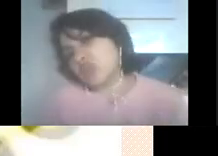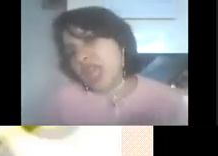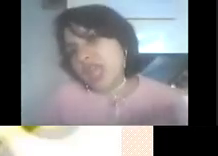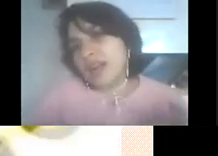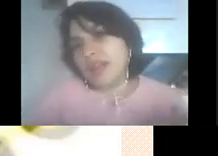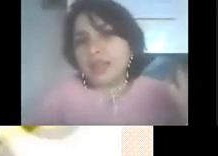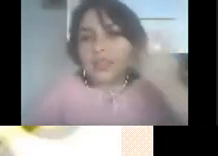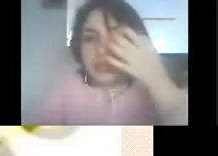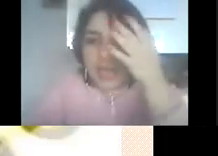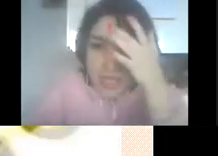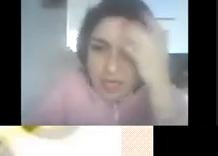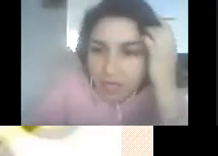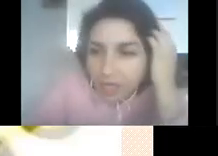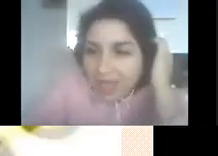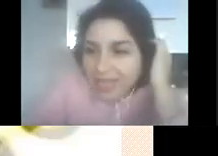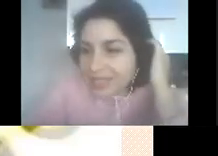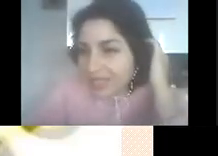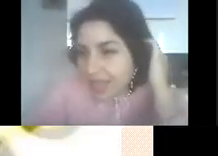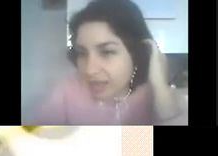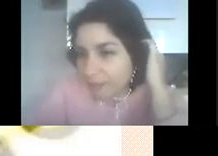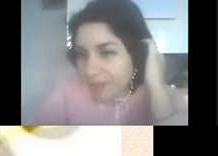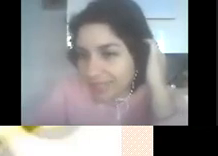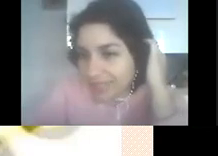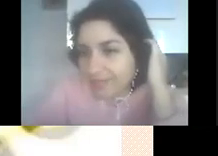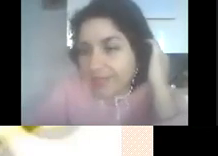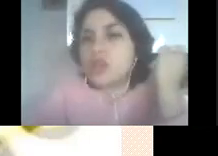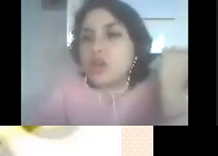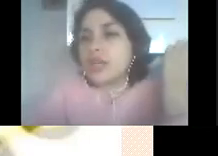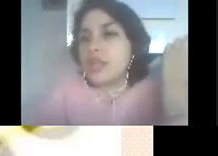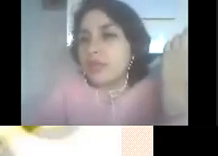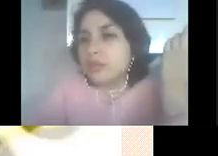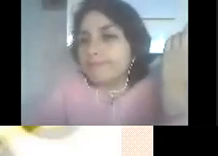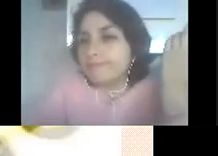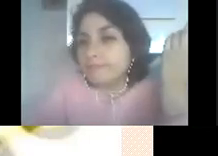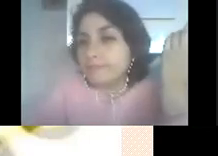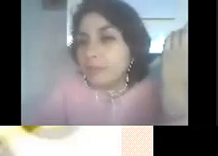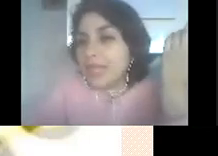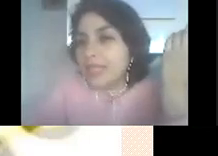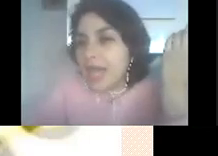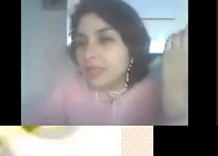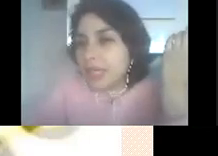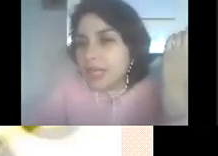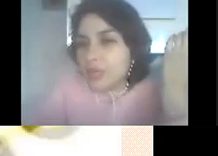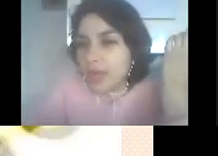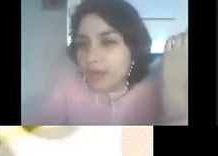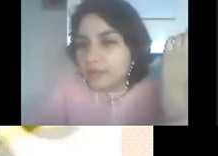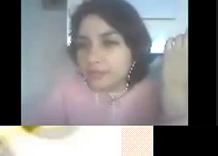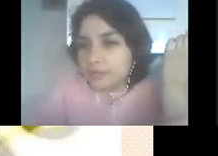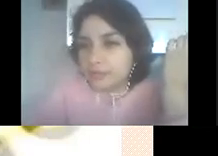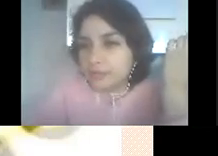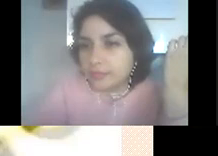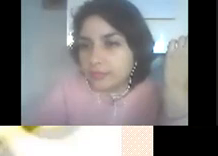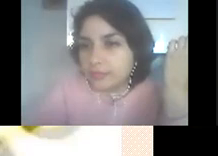estas tuercas que están ahí. ¿Qué serán? ¿Flexibles o rígidos? Matías, ¿me quieres ayudar?